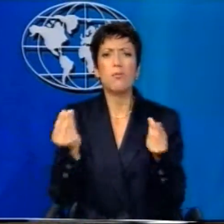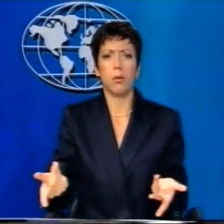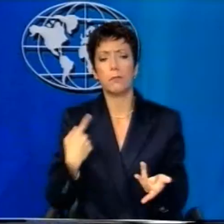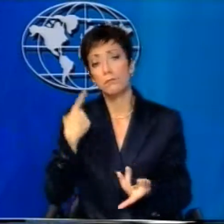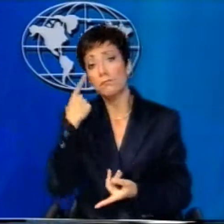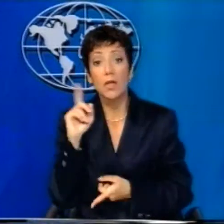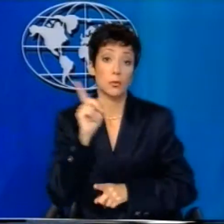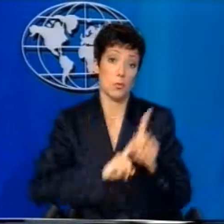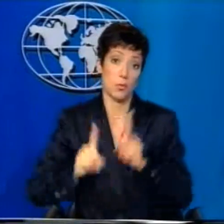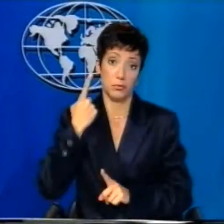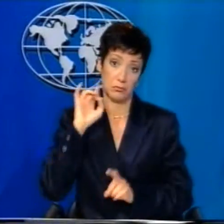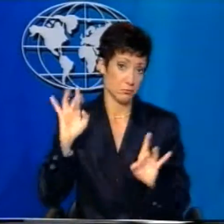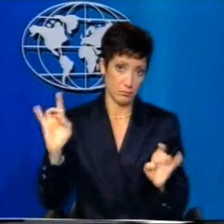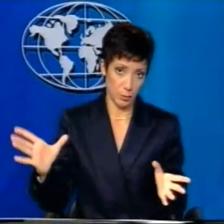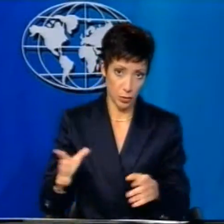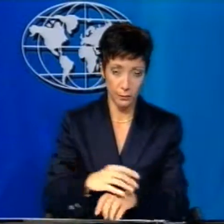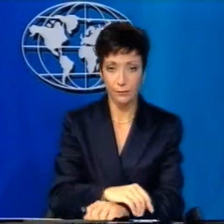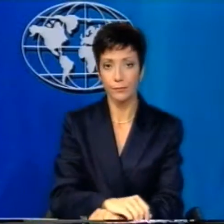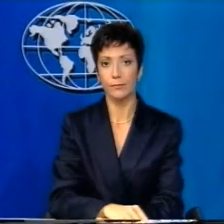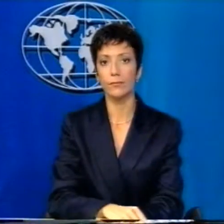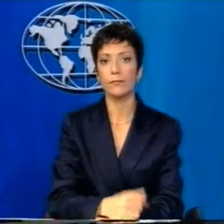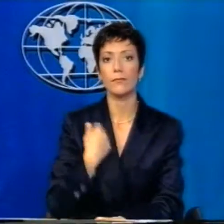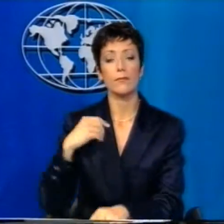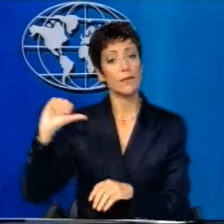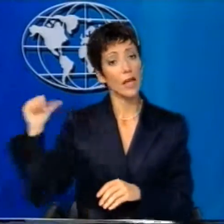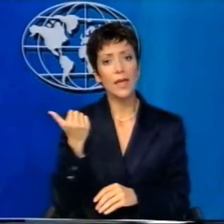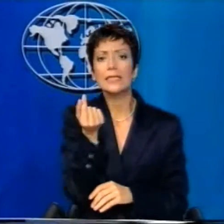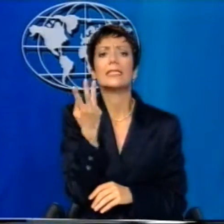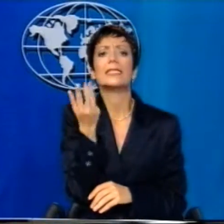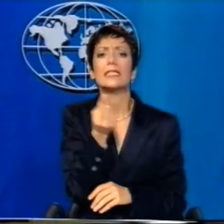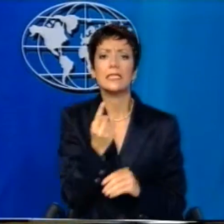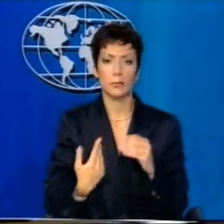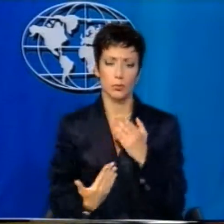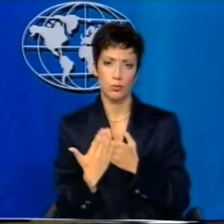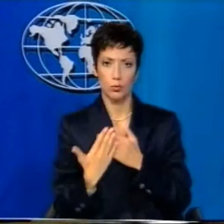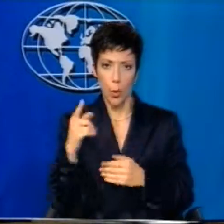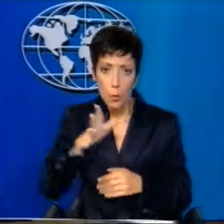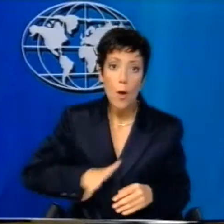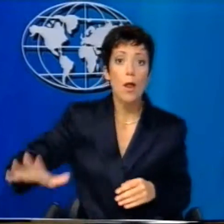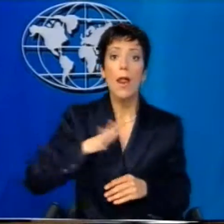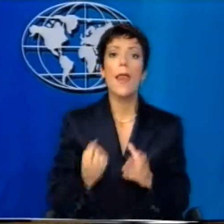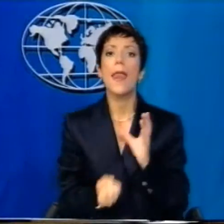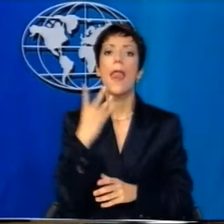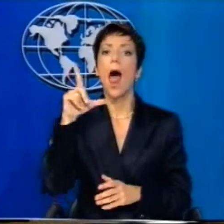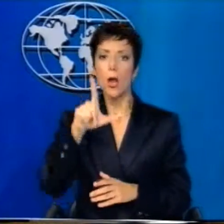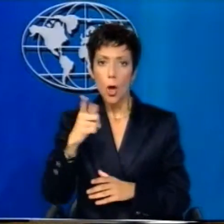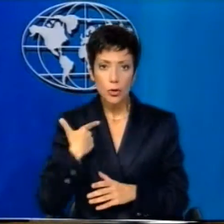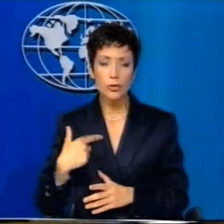Αιματηρή απόπειρα ληστείας σημειώθηκε στις 3.30 τα ξημερώματα στην περιοχή των Νέων Λιωσίων. Άγνωστοι που διέριξαν